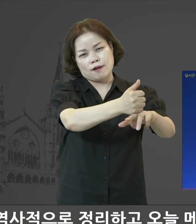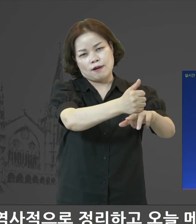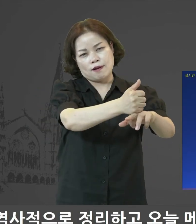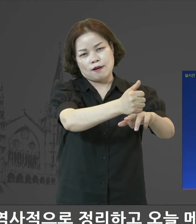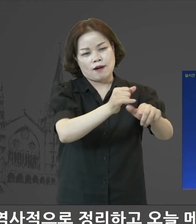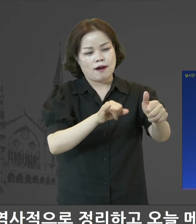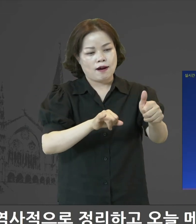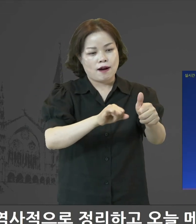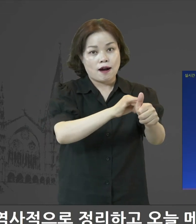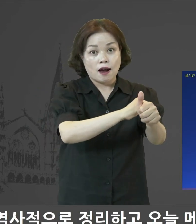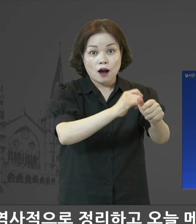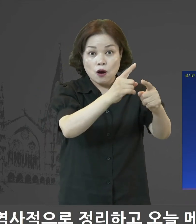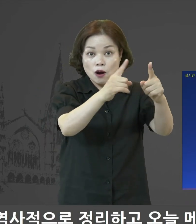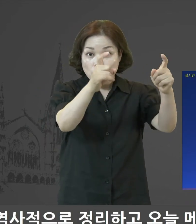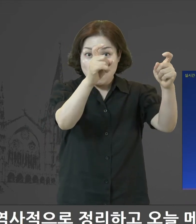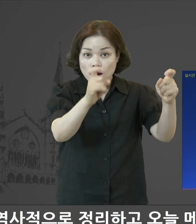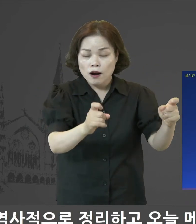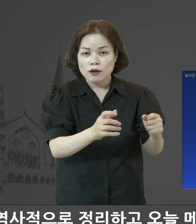대왕은